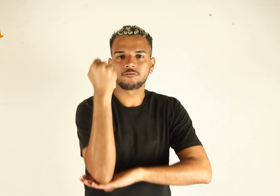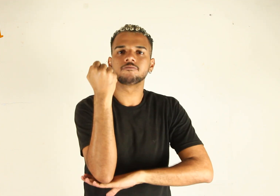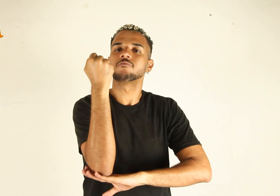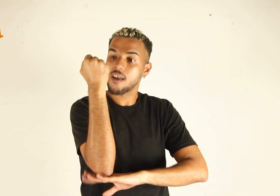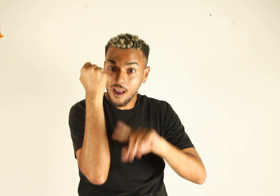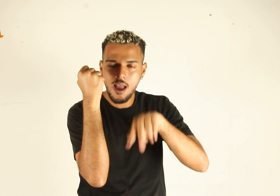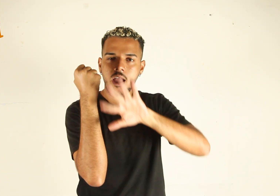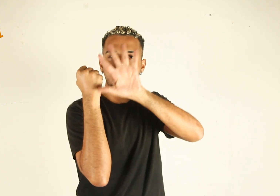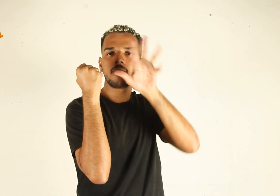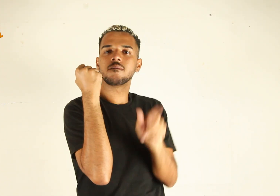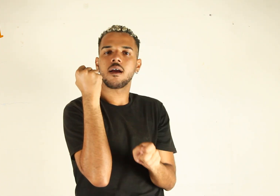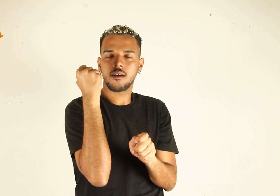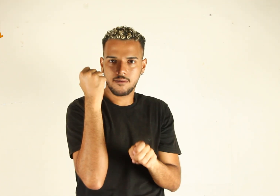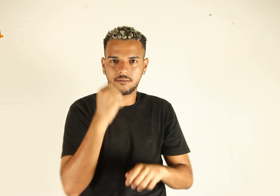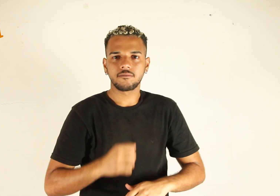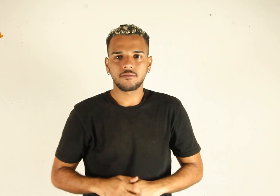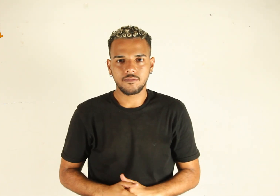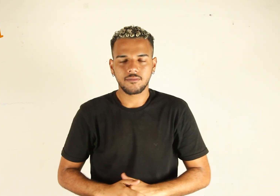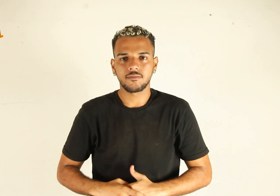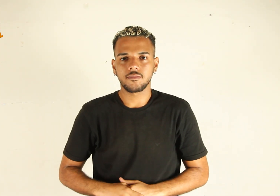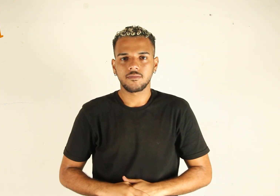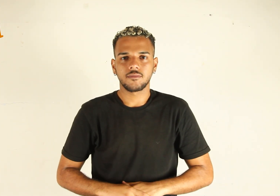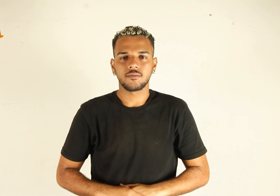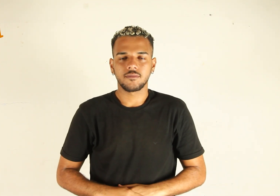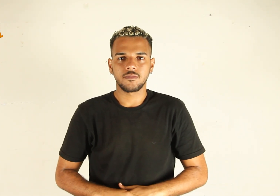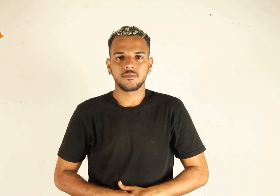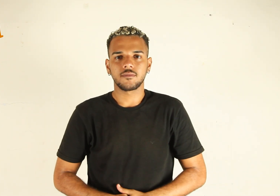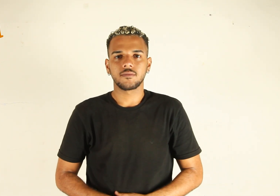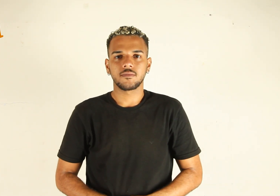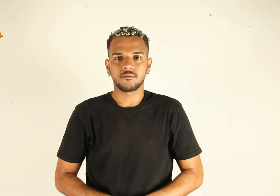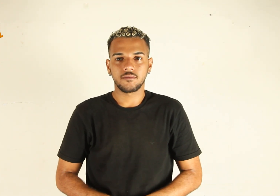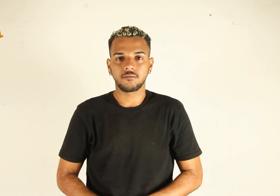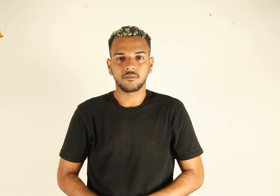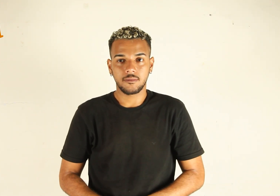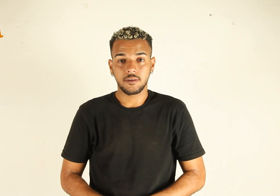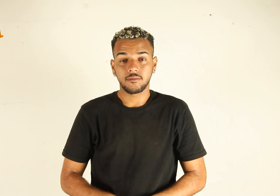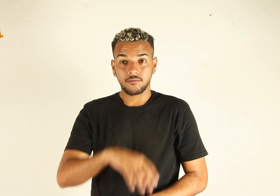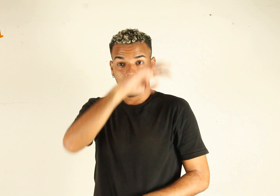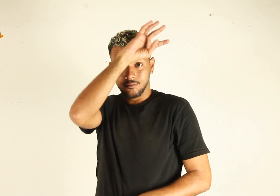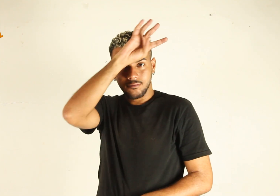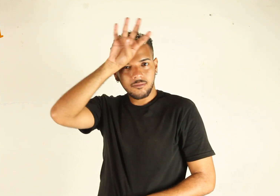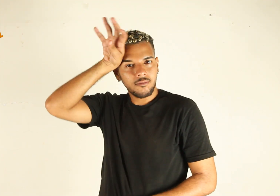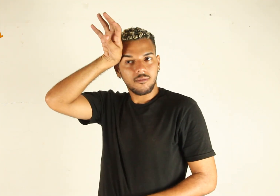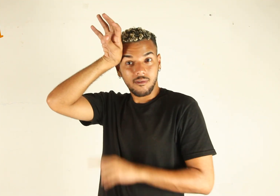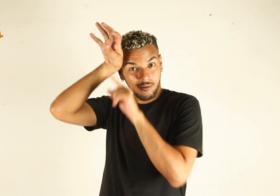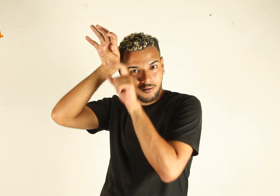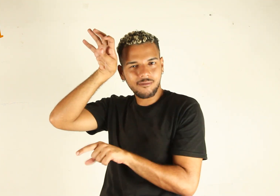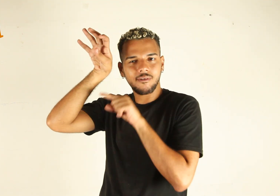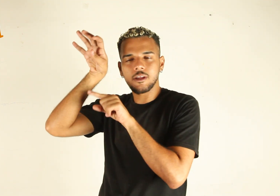e da capoeira possuem muitas coisas em comum, mas a principal delas é que ambas são um